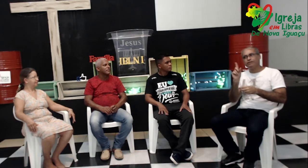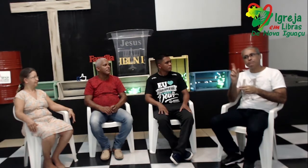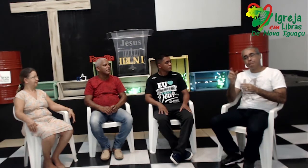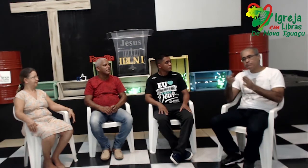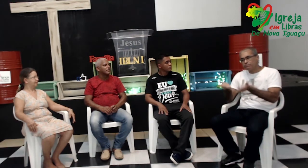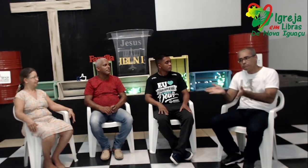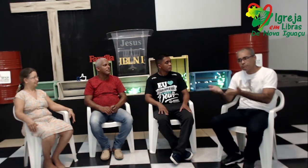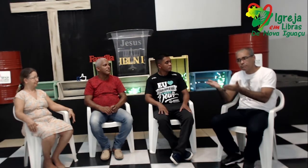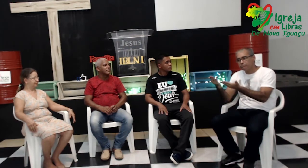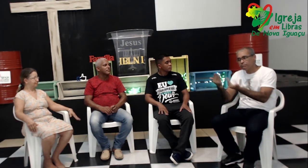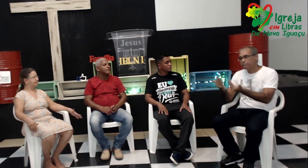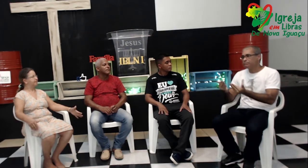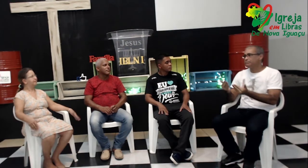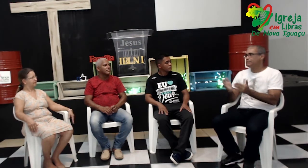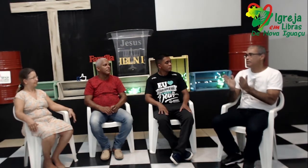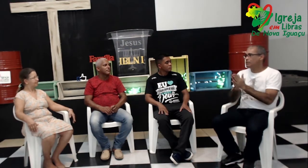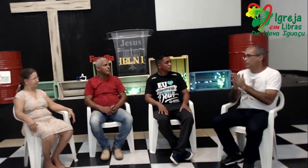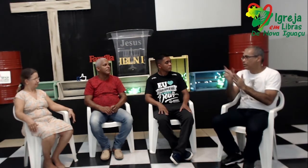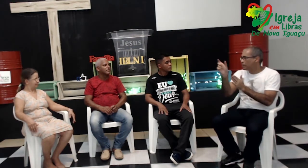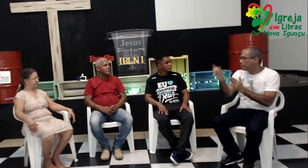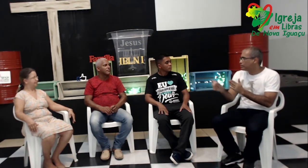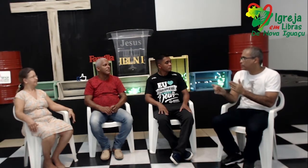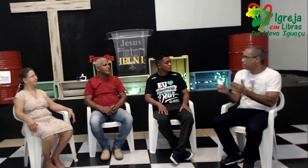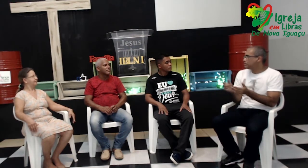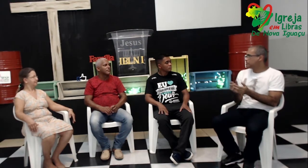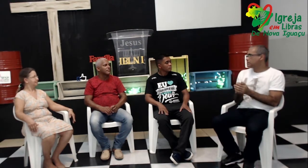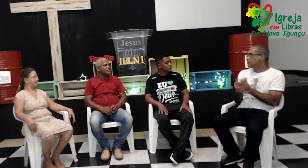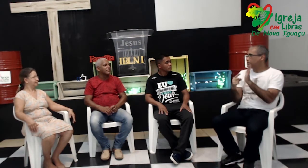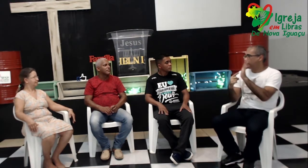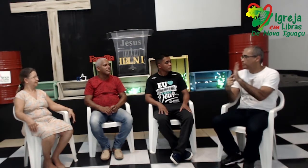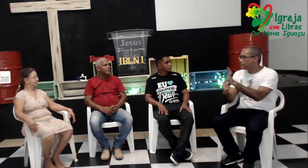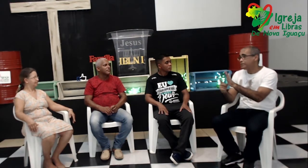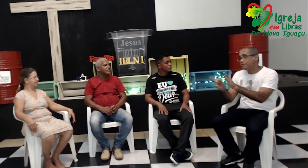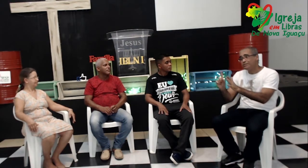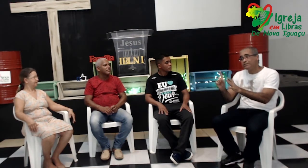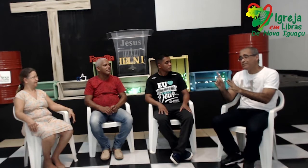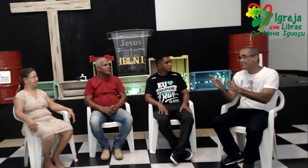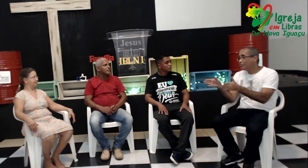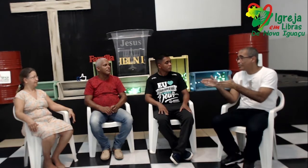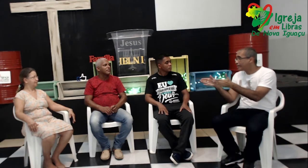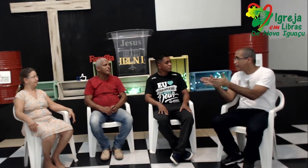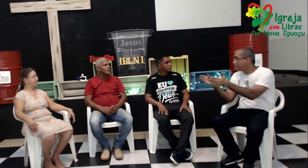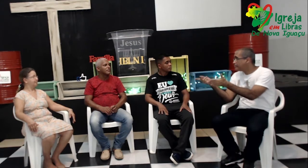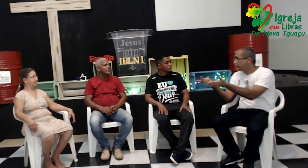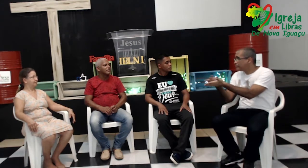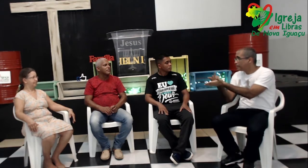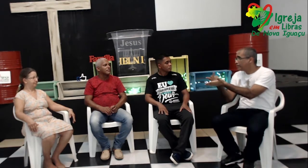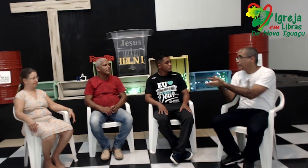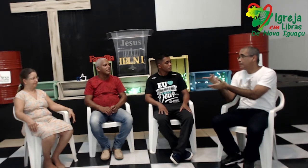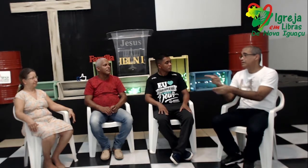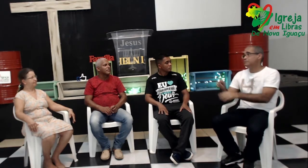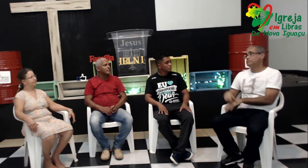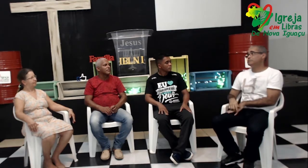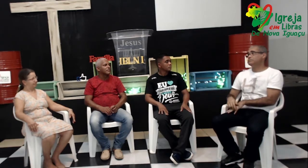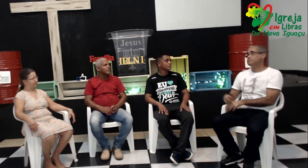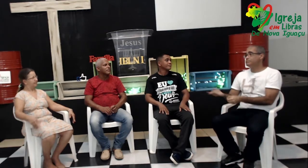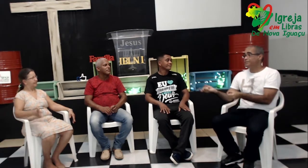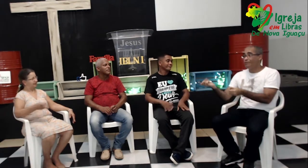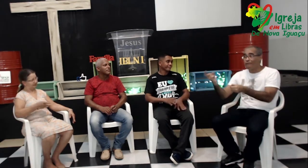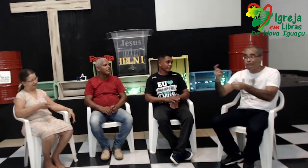um, saber como é, se ele está fraco, a gente precisa apoiá-lo, precisa ajudar, dar conselho,